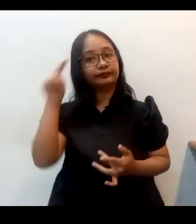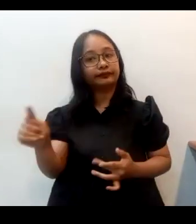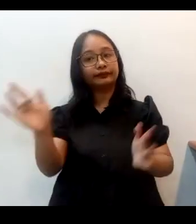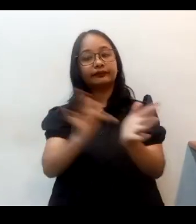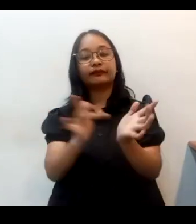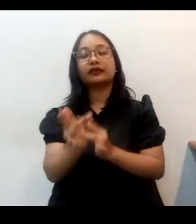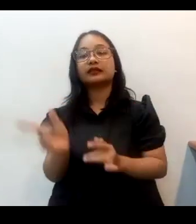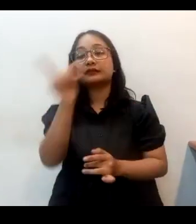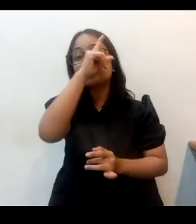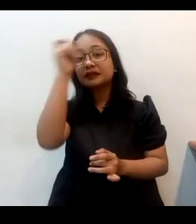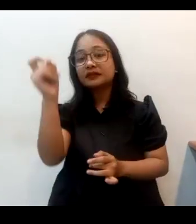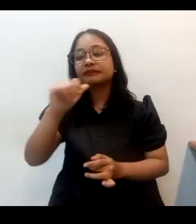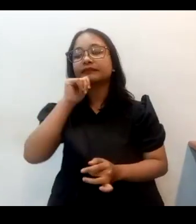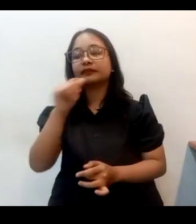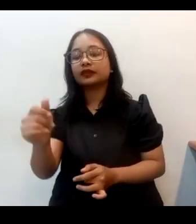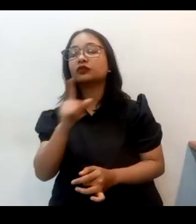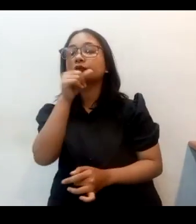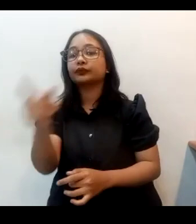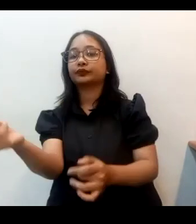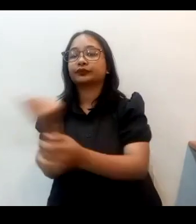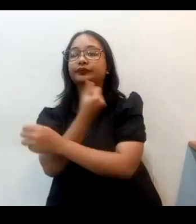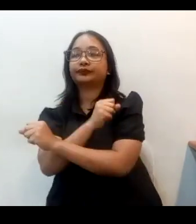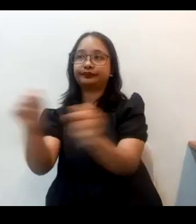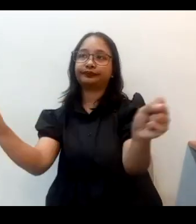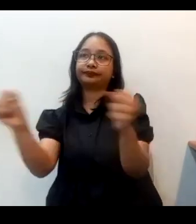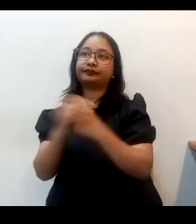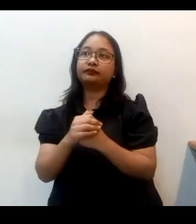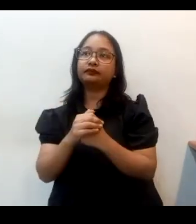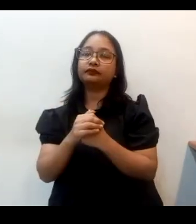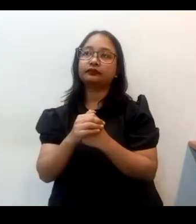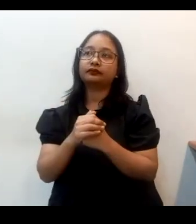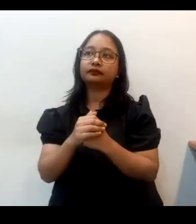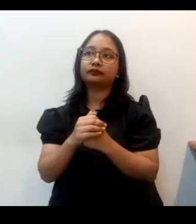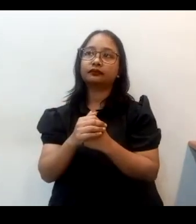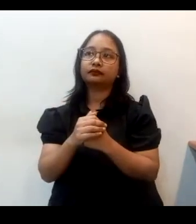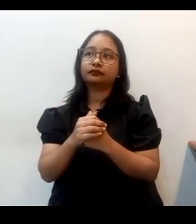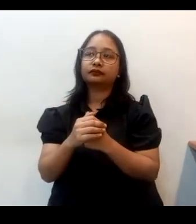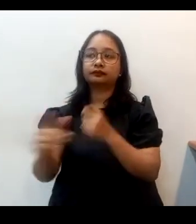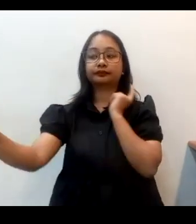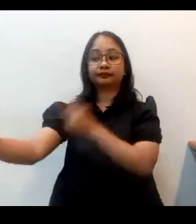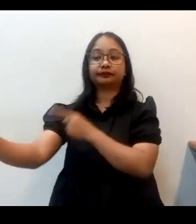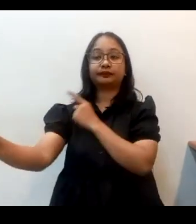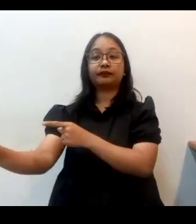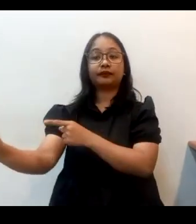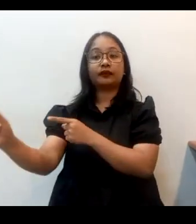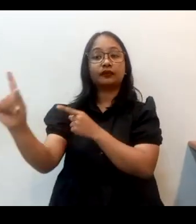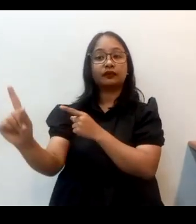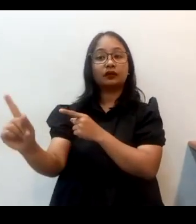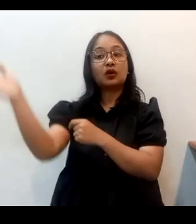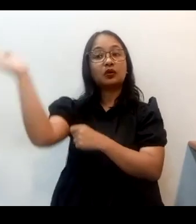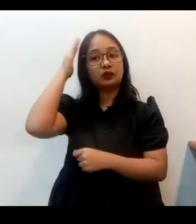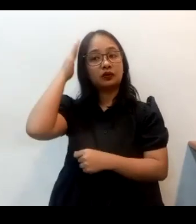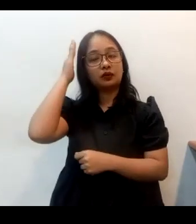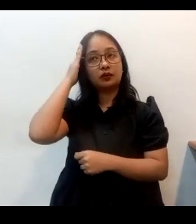kung paano siya iniligtas ni Jesus. He know Jesus saved this man, but he never experienced Jesus